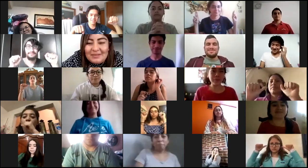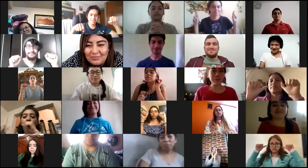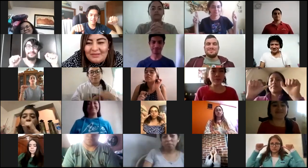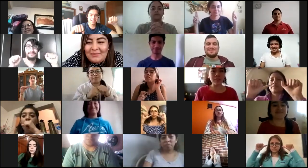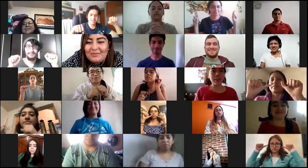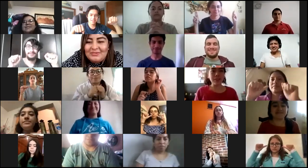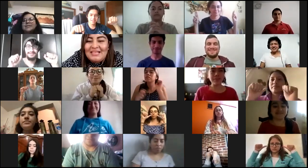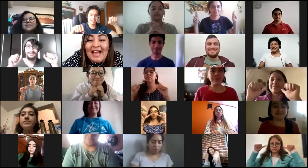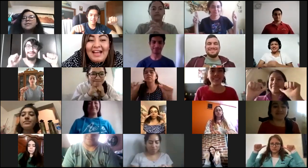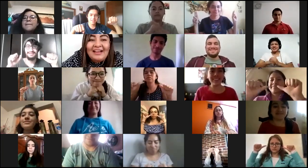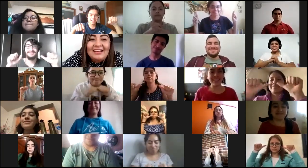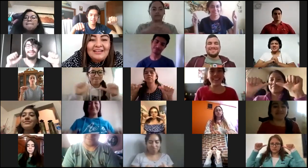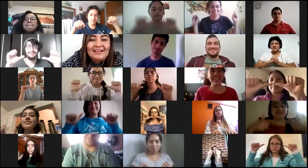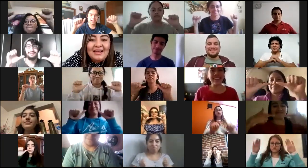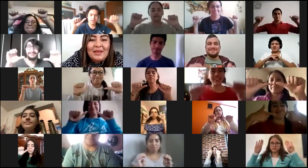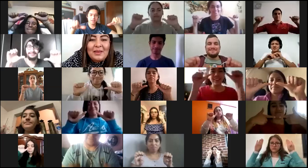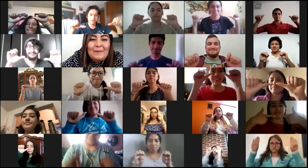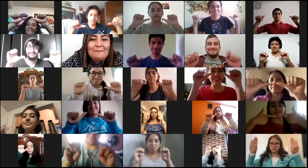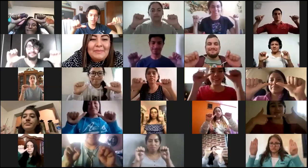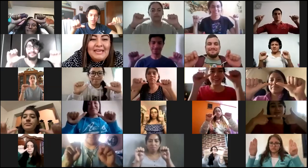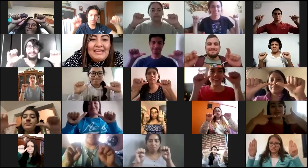pueden, vamos. A, B,